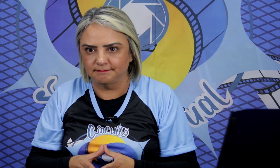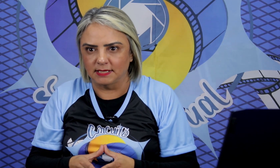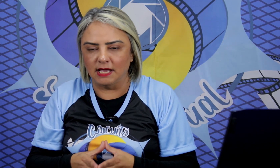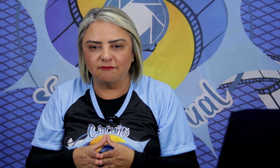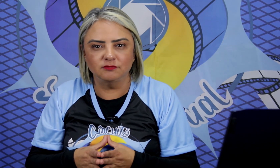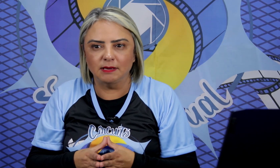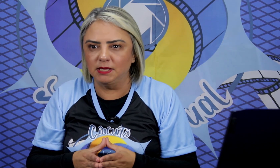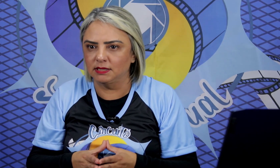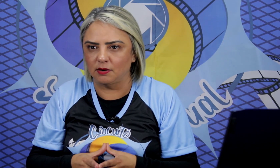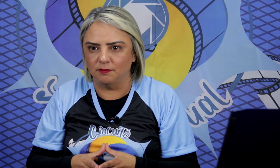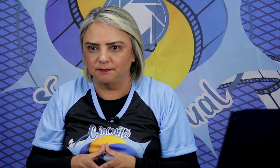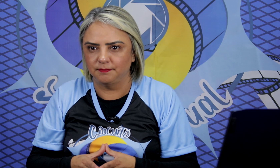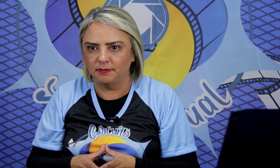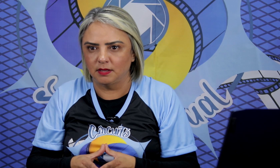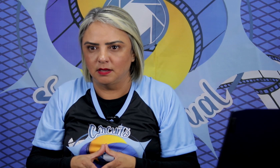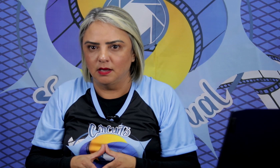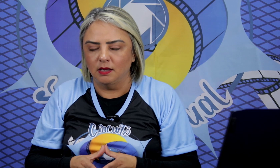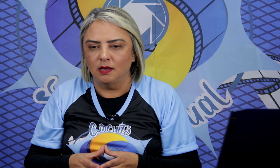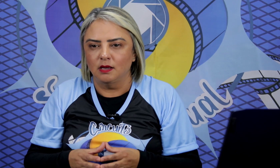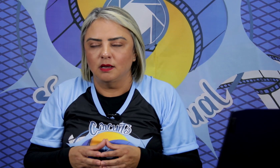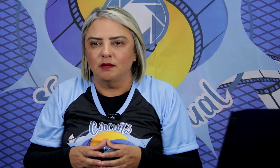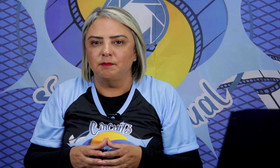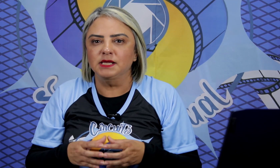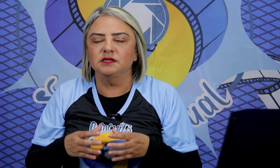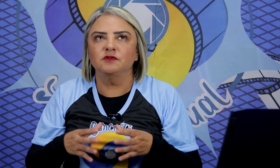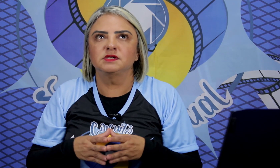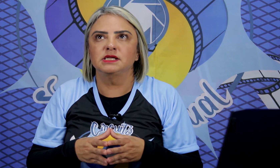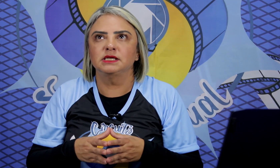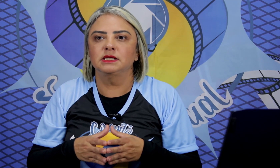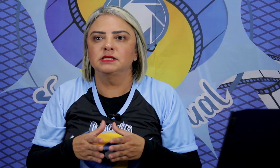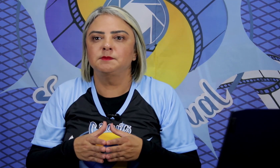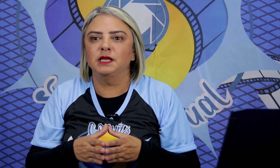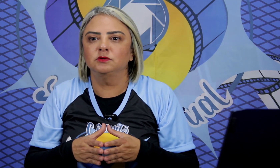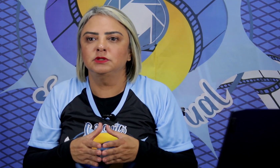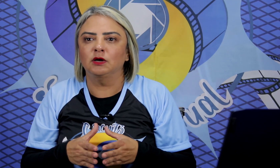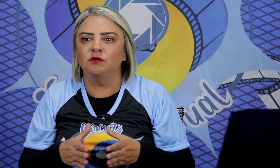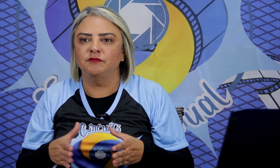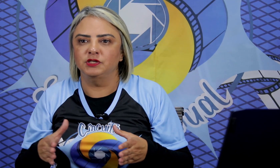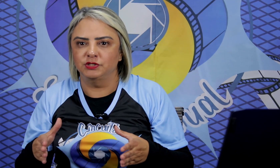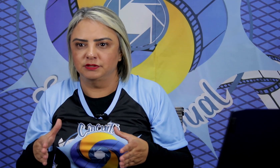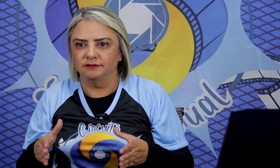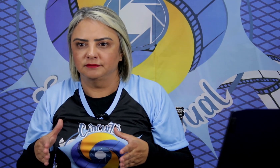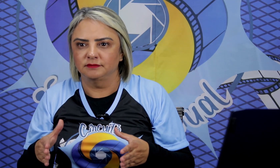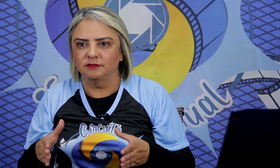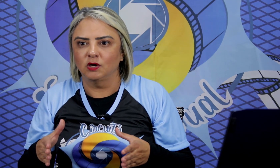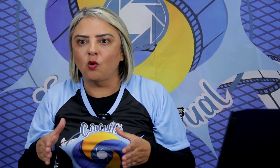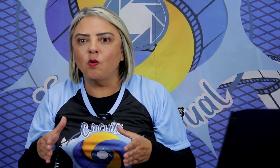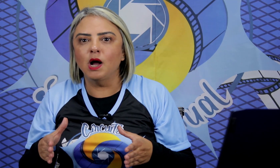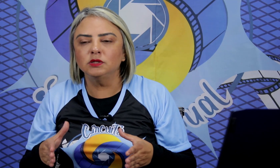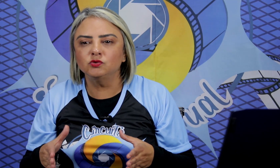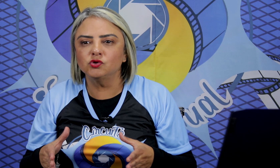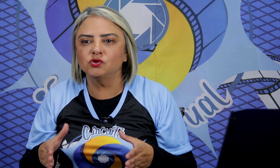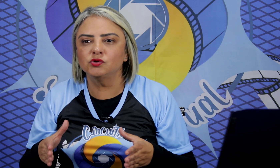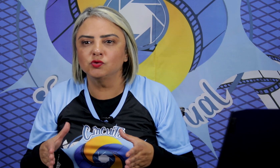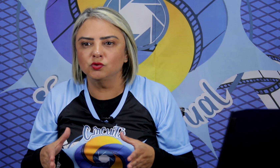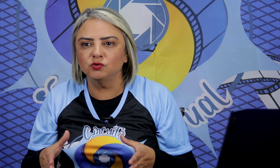É fundamental. Pensem vocês aqui nesse período da Covid. Quantos surdos